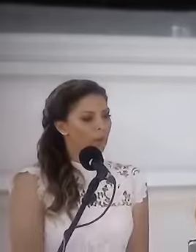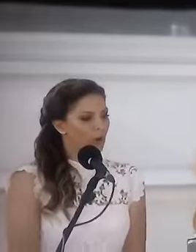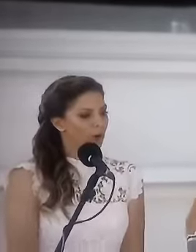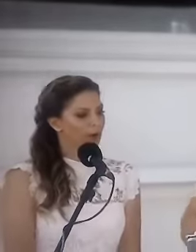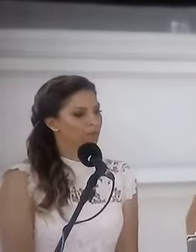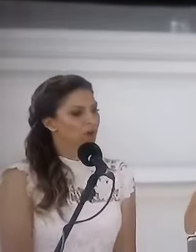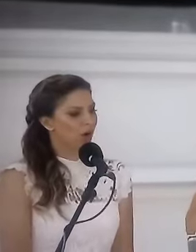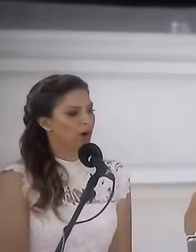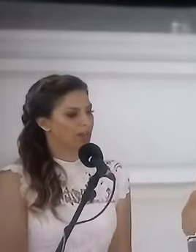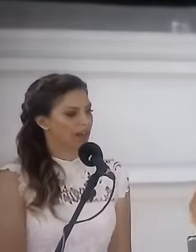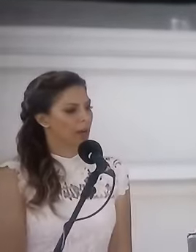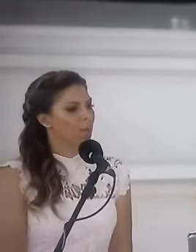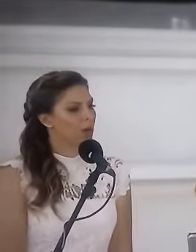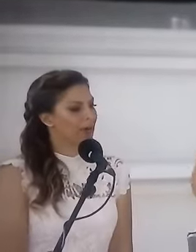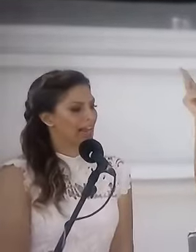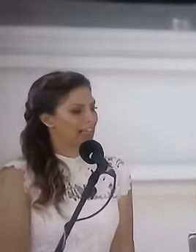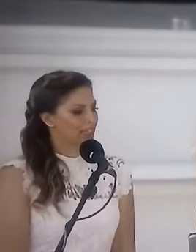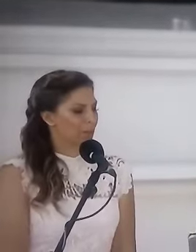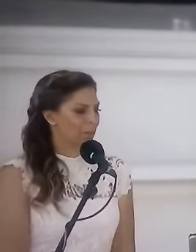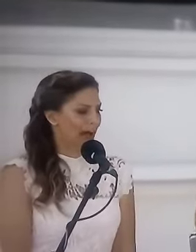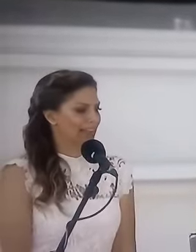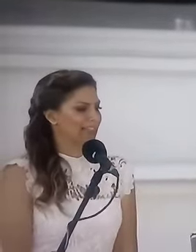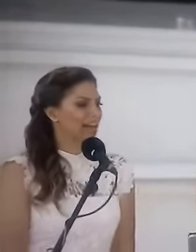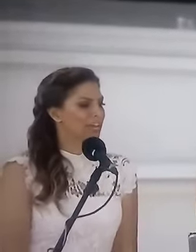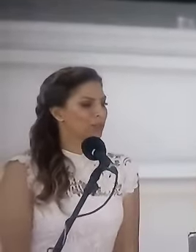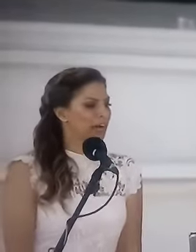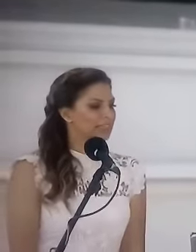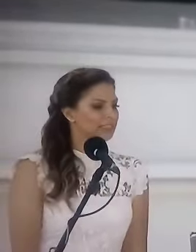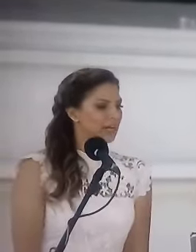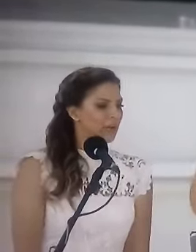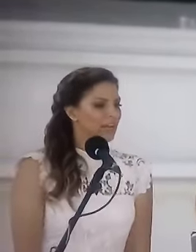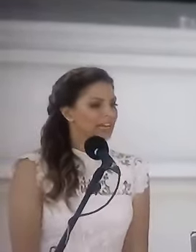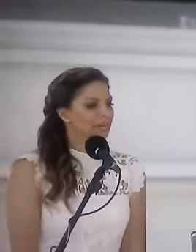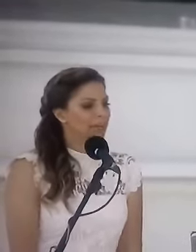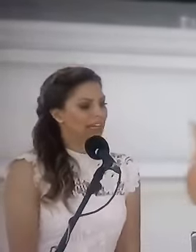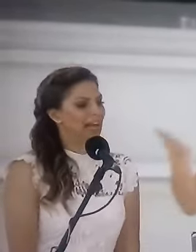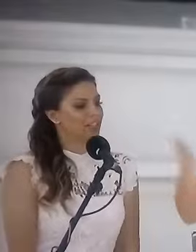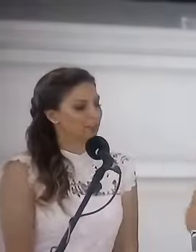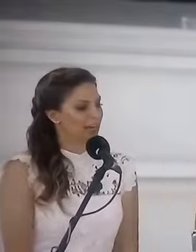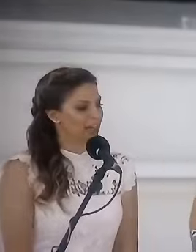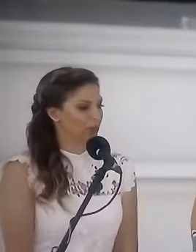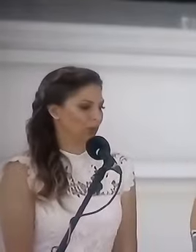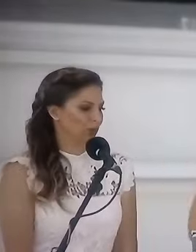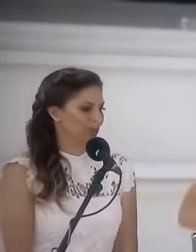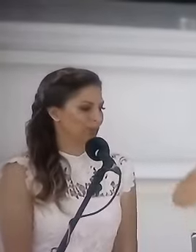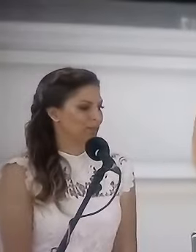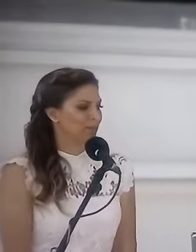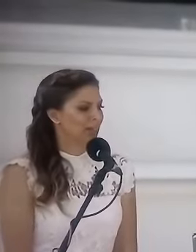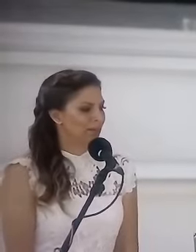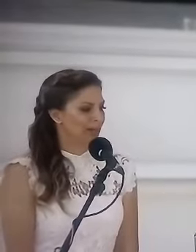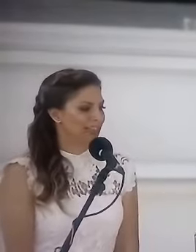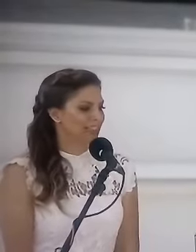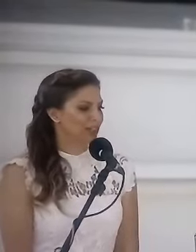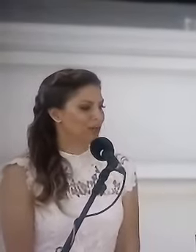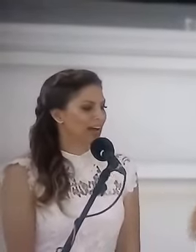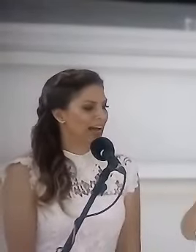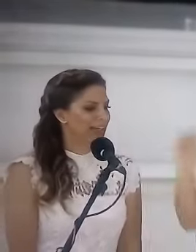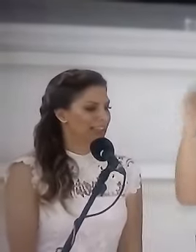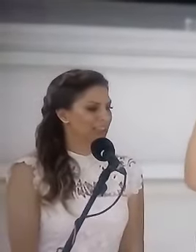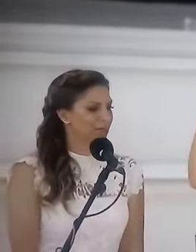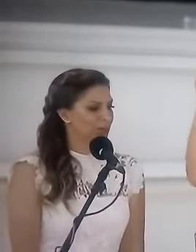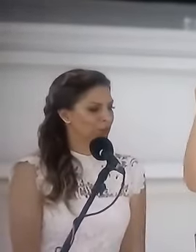com amor, ordem, progresso, paz, educação e liberdade para todos.